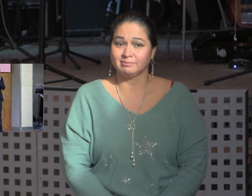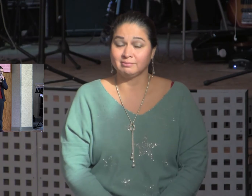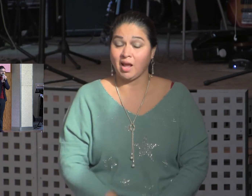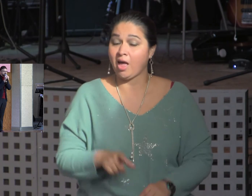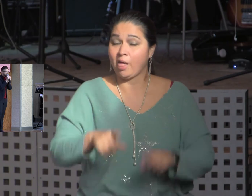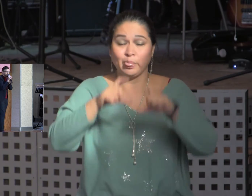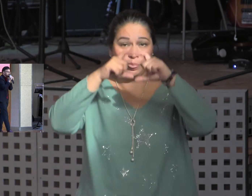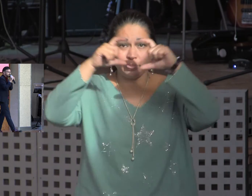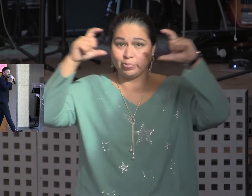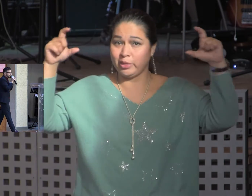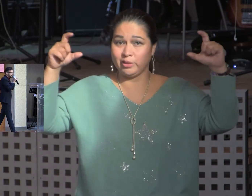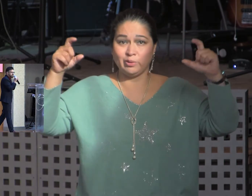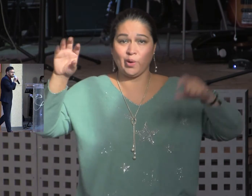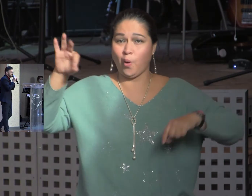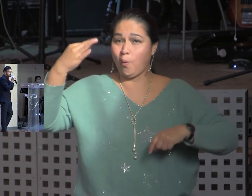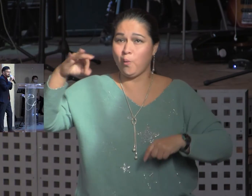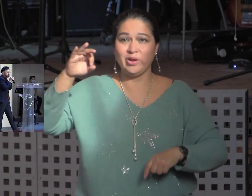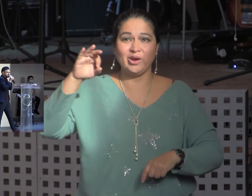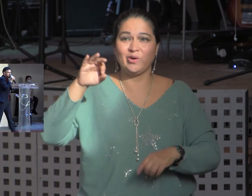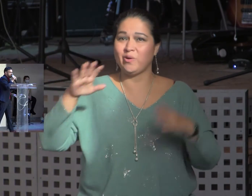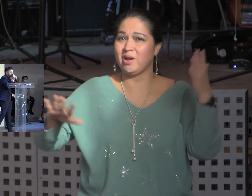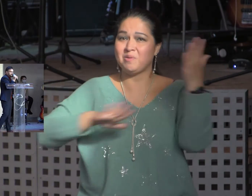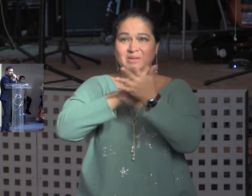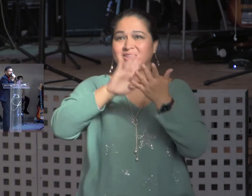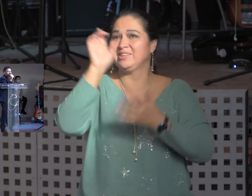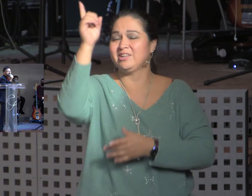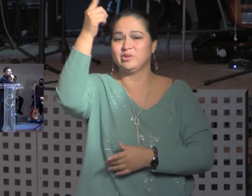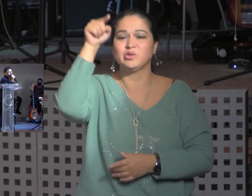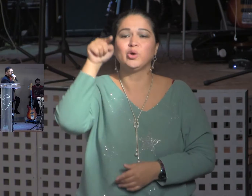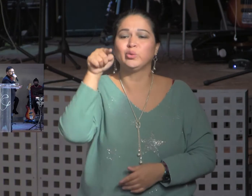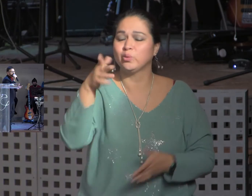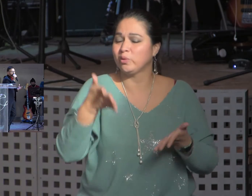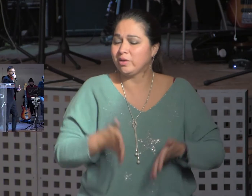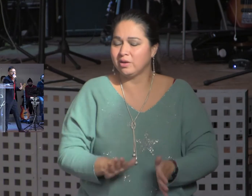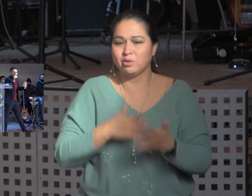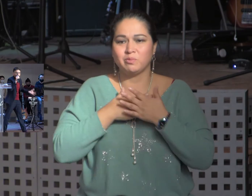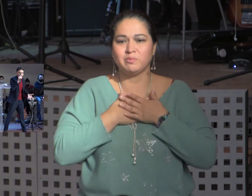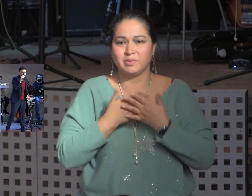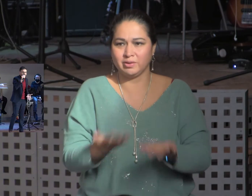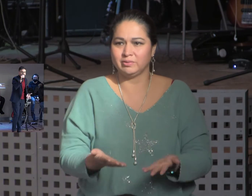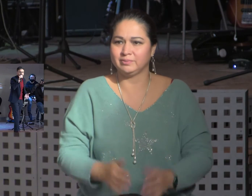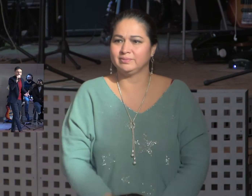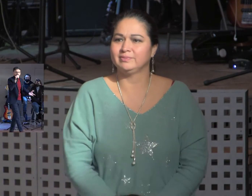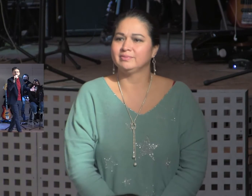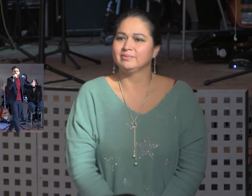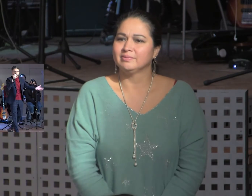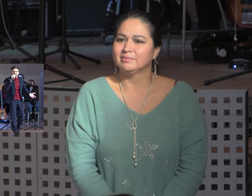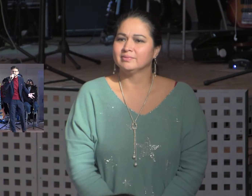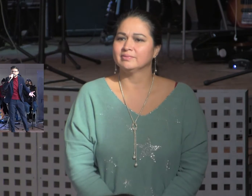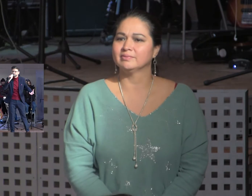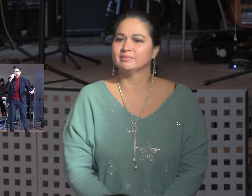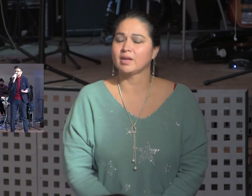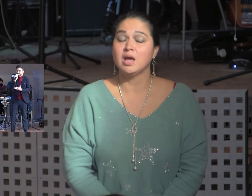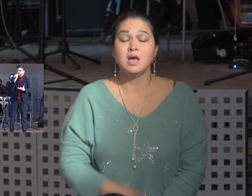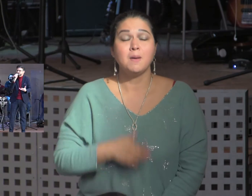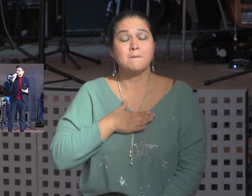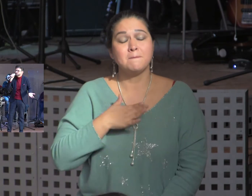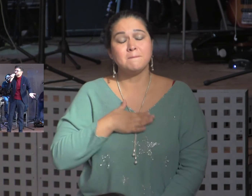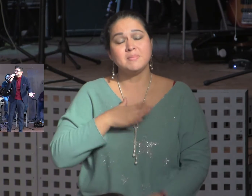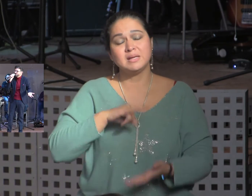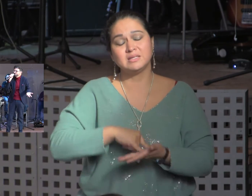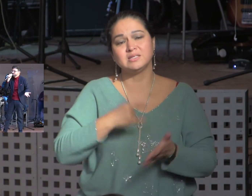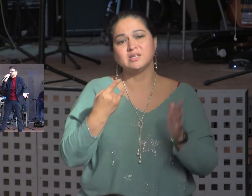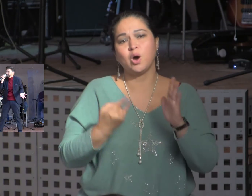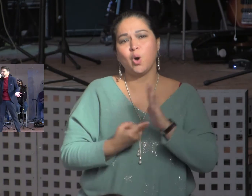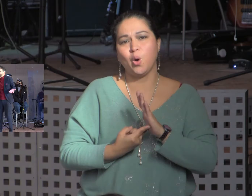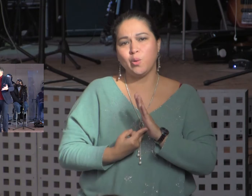título en la presencia de Dios válido. Si tú esgrimes tus obras, mis obras en la presencia de Dios